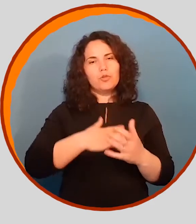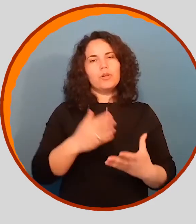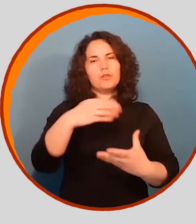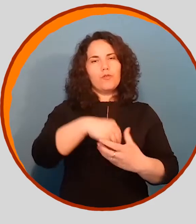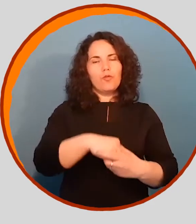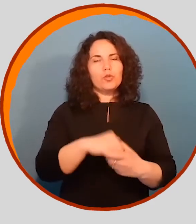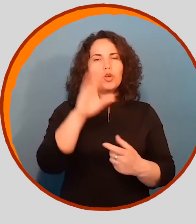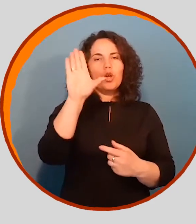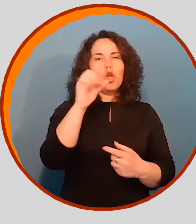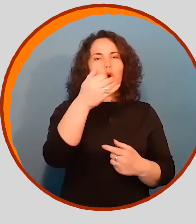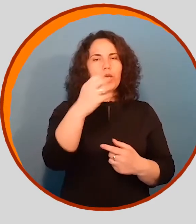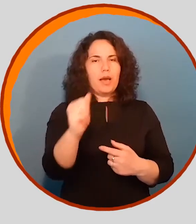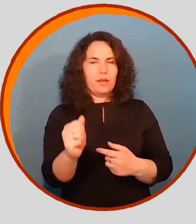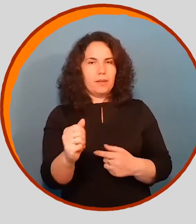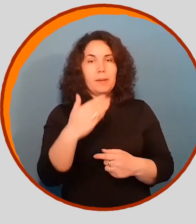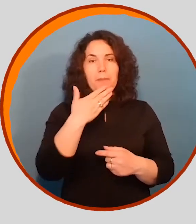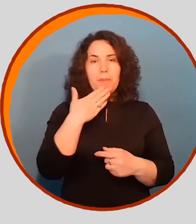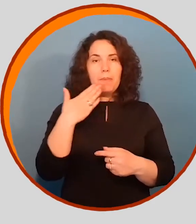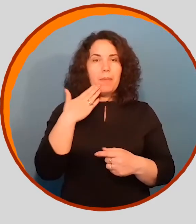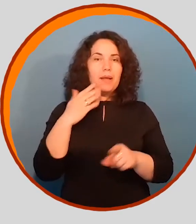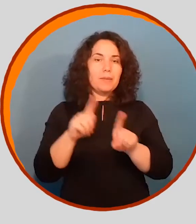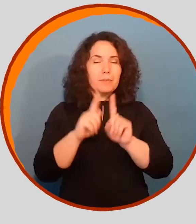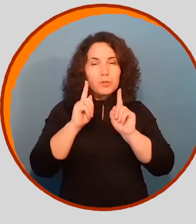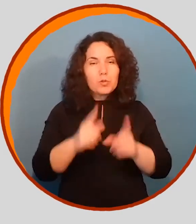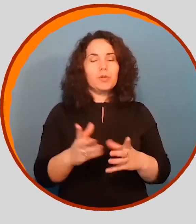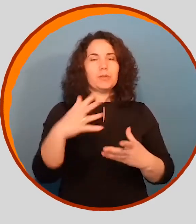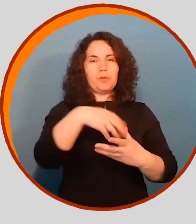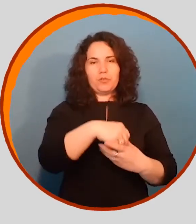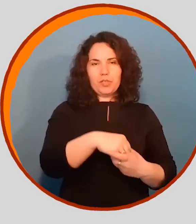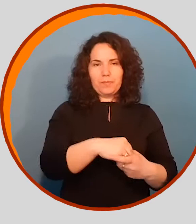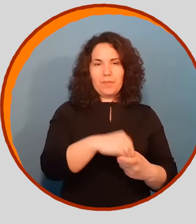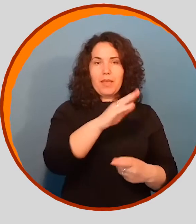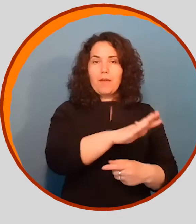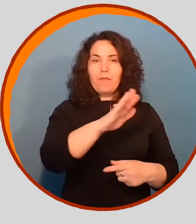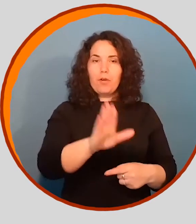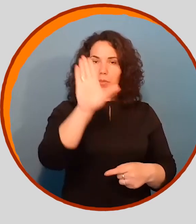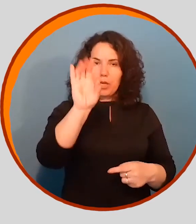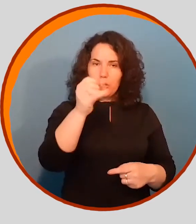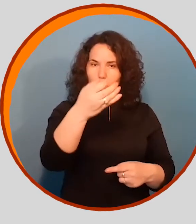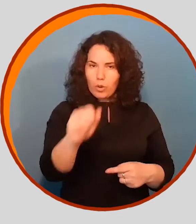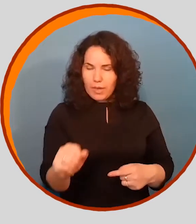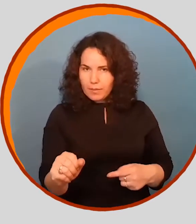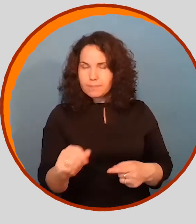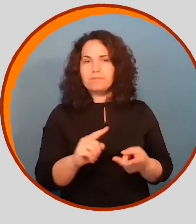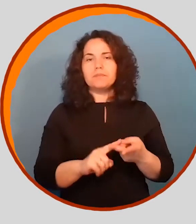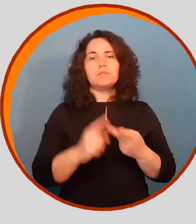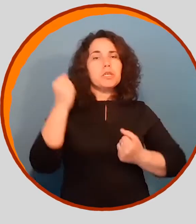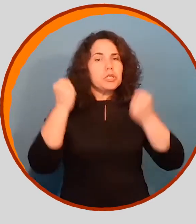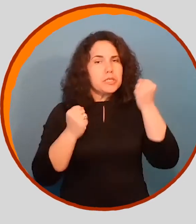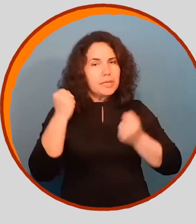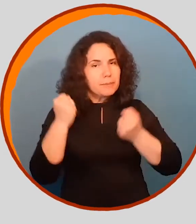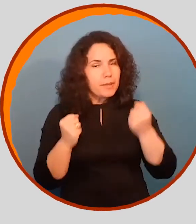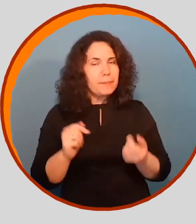padyshim momente argëtuese, momente që prindrit vetë do luajnë, momente që fëmijët janë